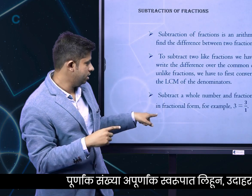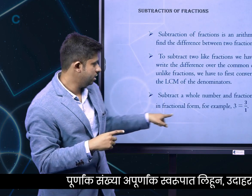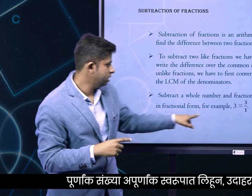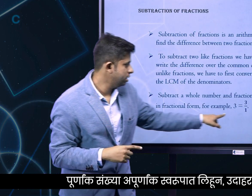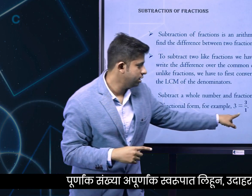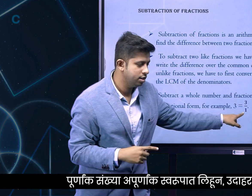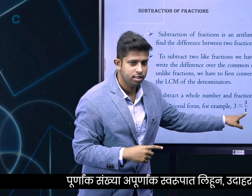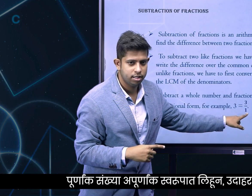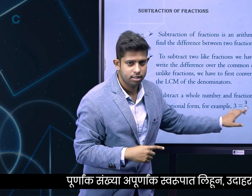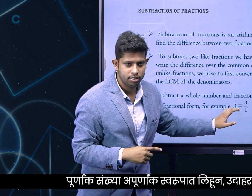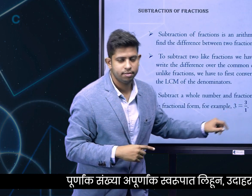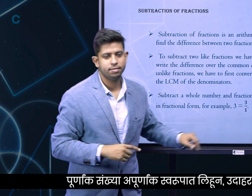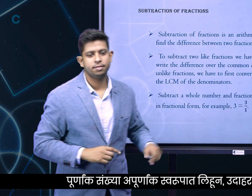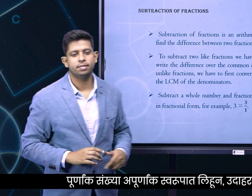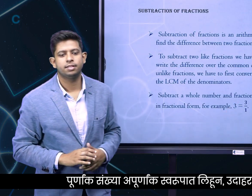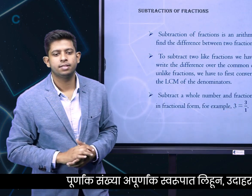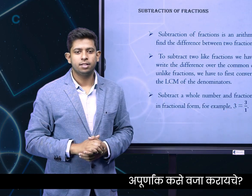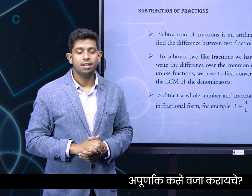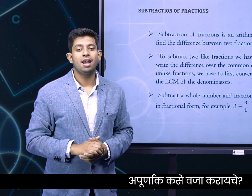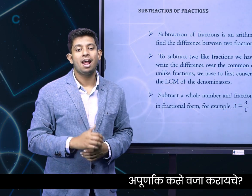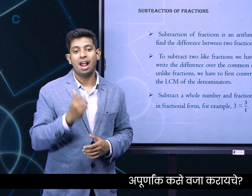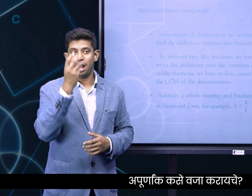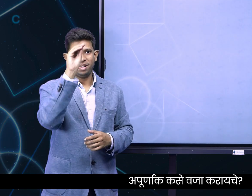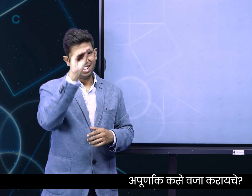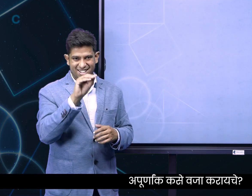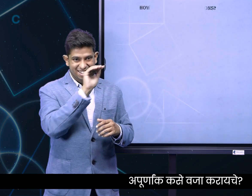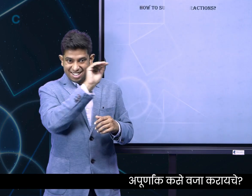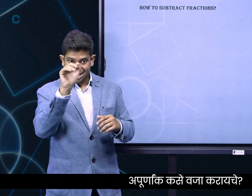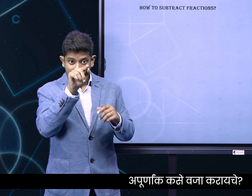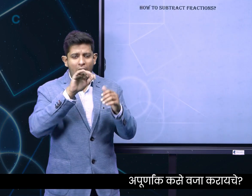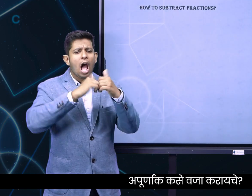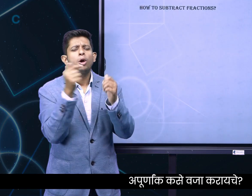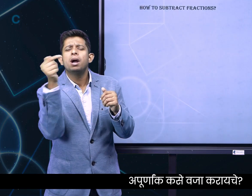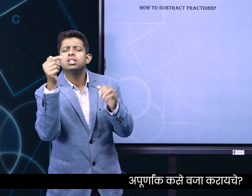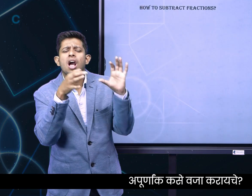बरोबर 3/1. अपूर्णांक कसे वजा करायचे?